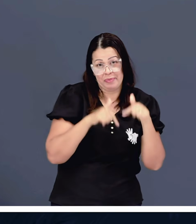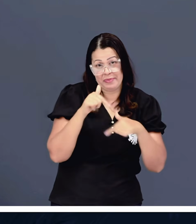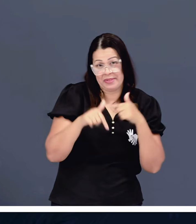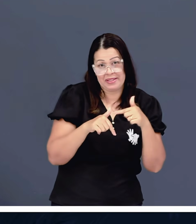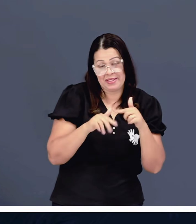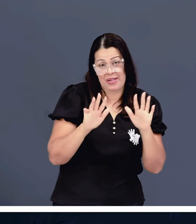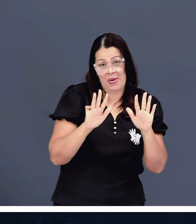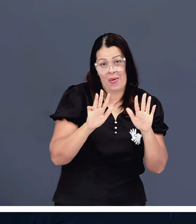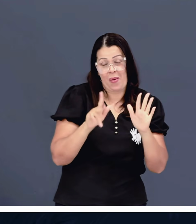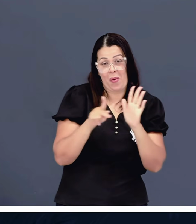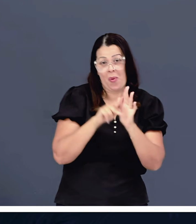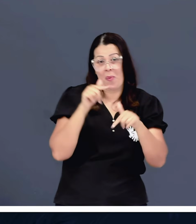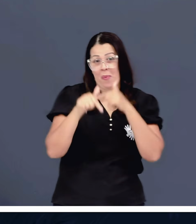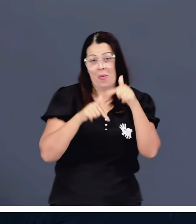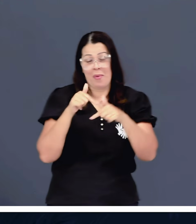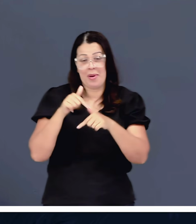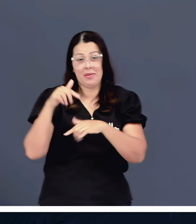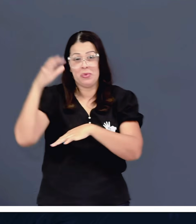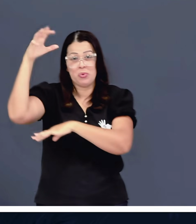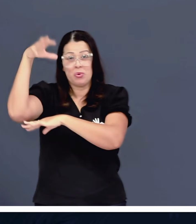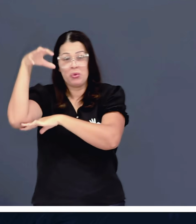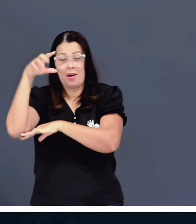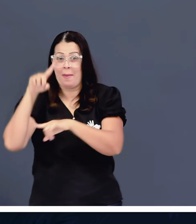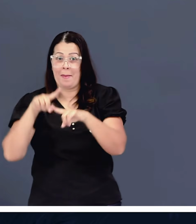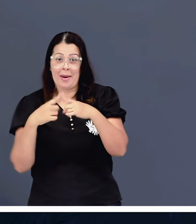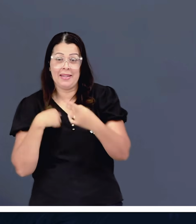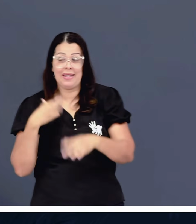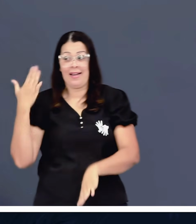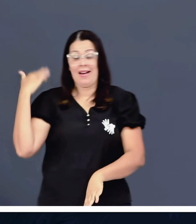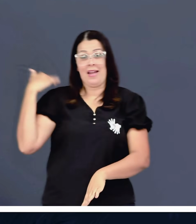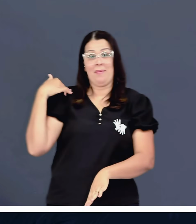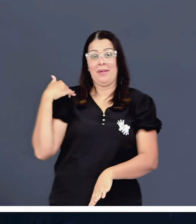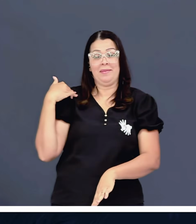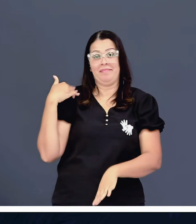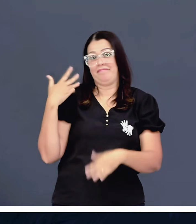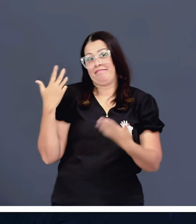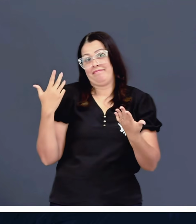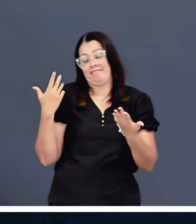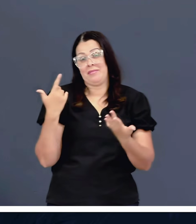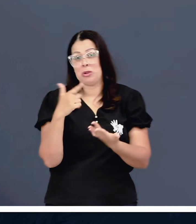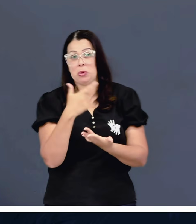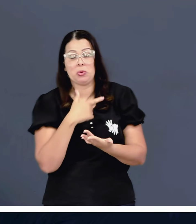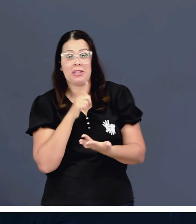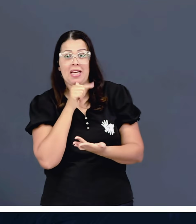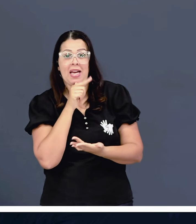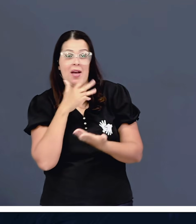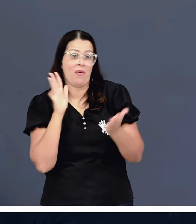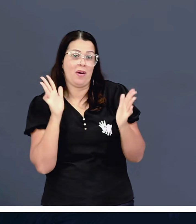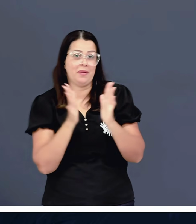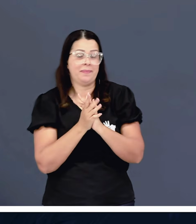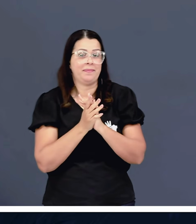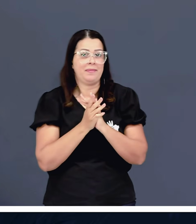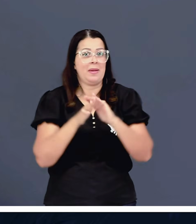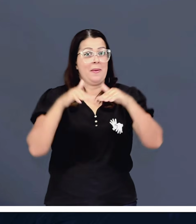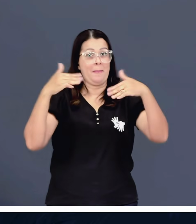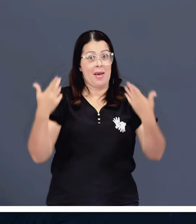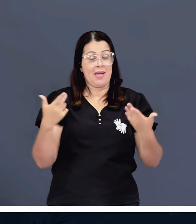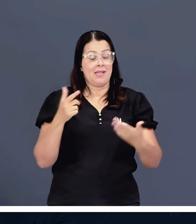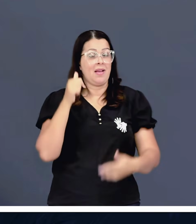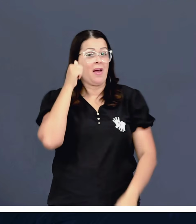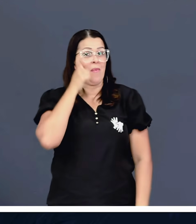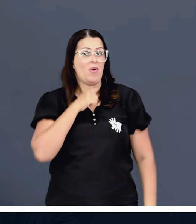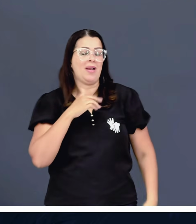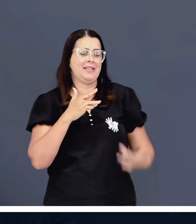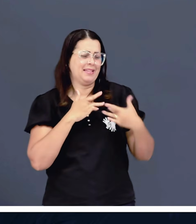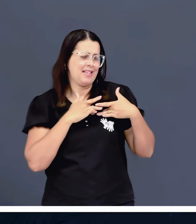a chuva, né? Mas naquela época a Iguá não estava entregando serviço. Misericórdia, né, gente? Mas ela, de forma